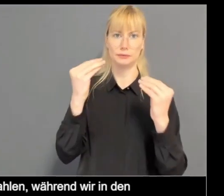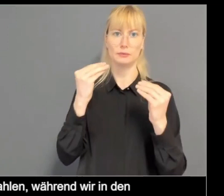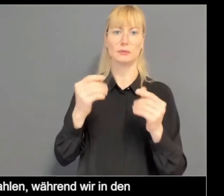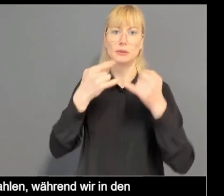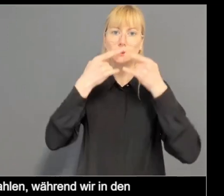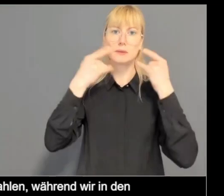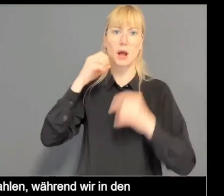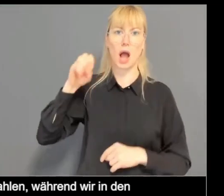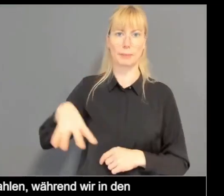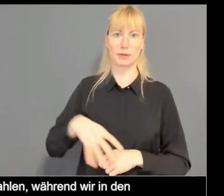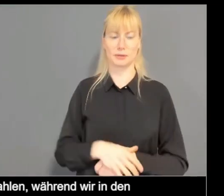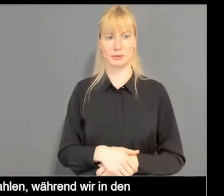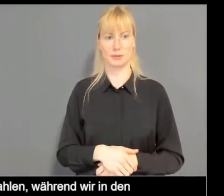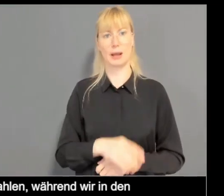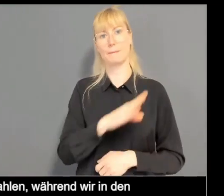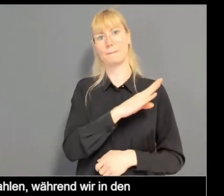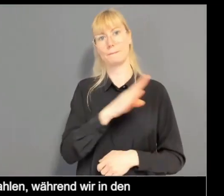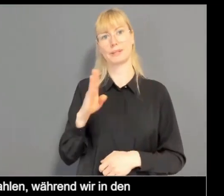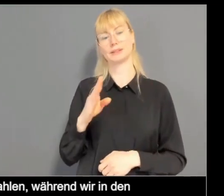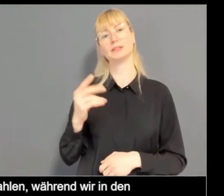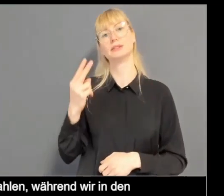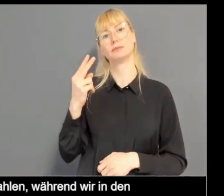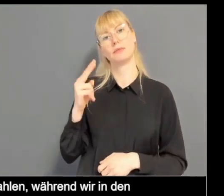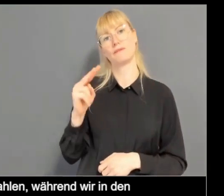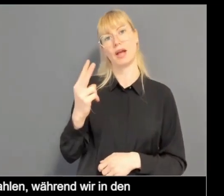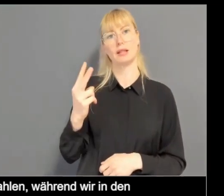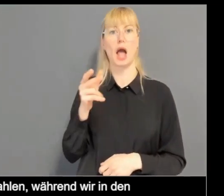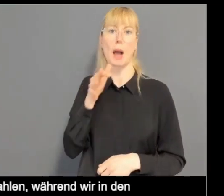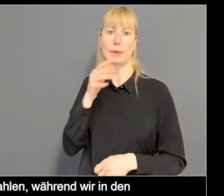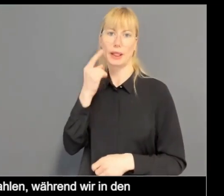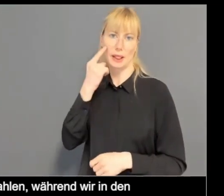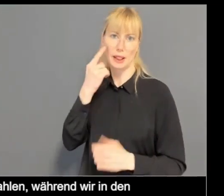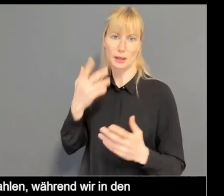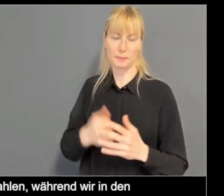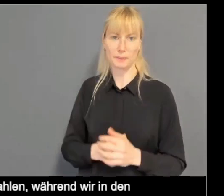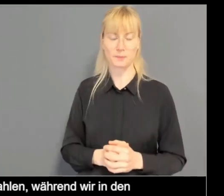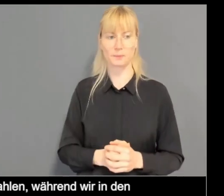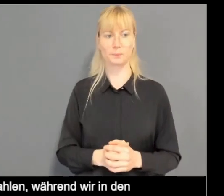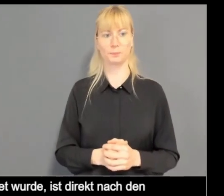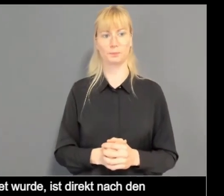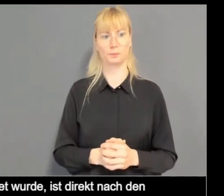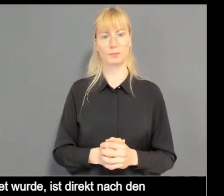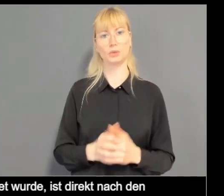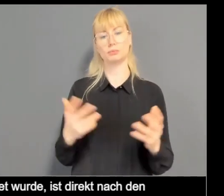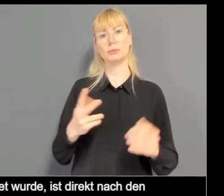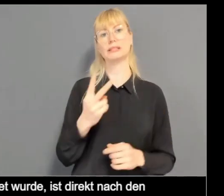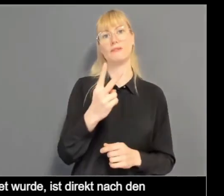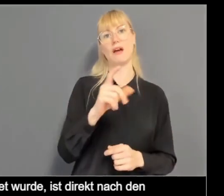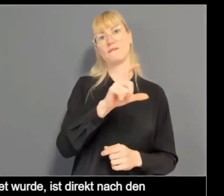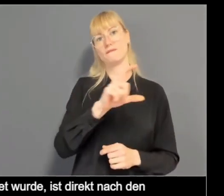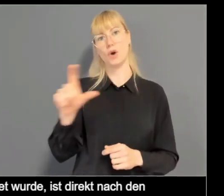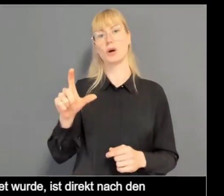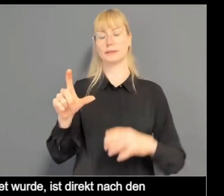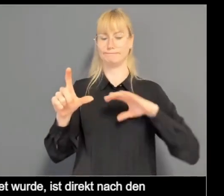die Masken im Unterricht fallen zu lassen. Dann aber bis zum 2., länger geht es auch nicht, also